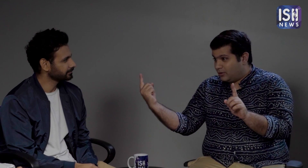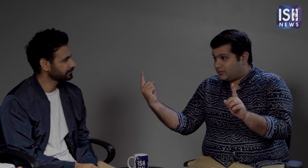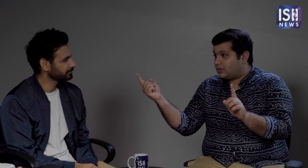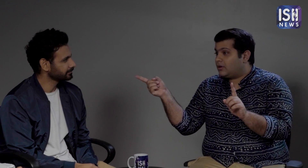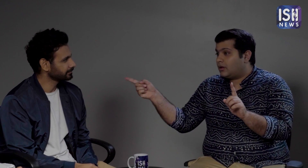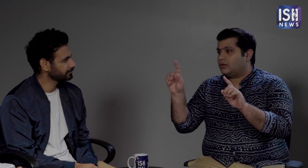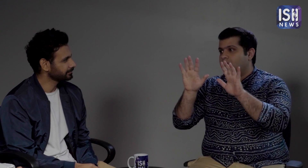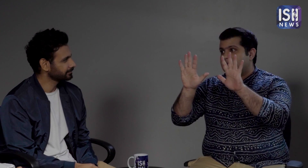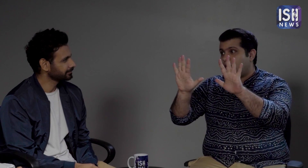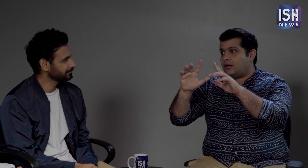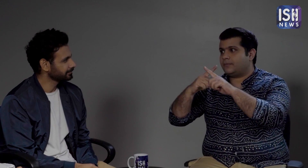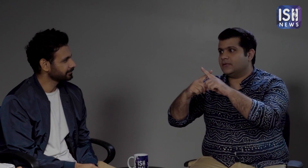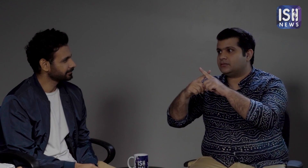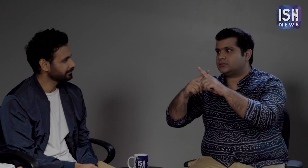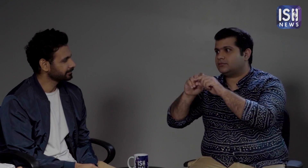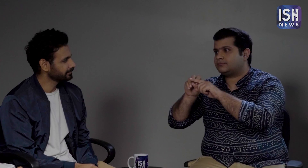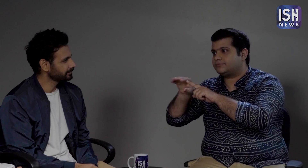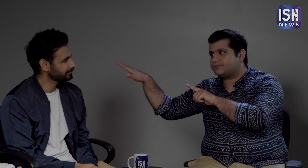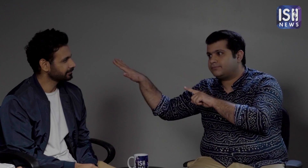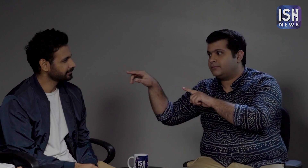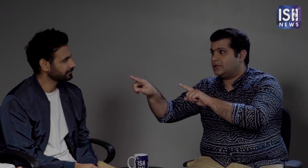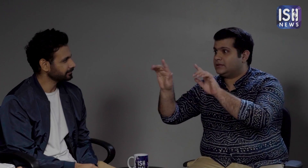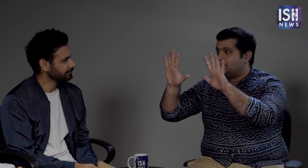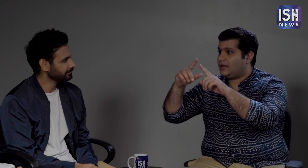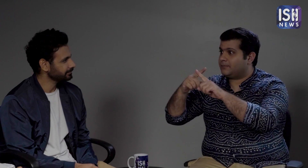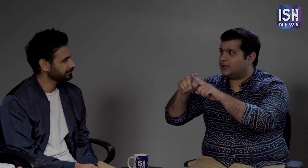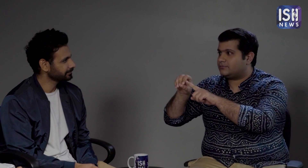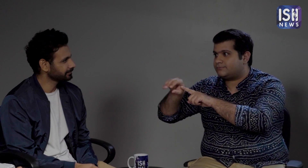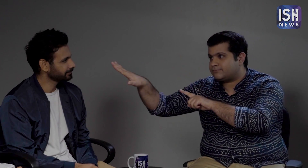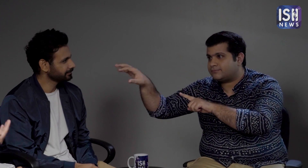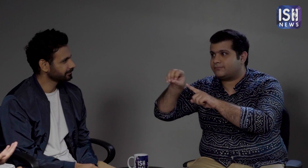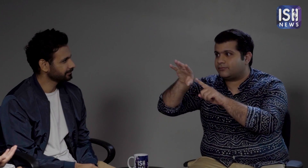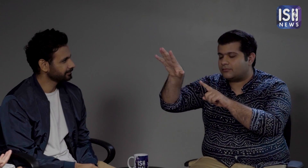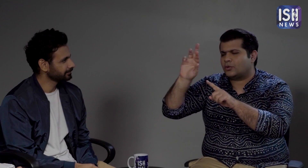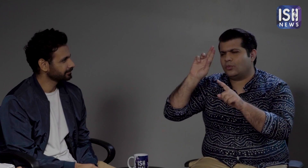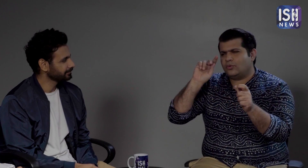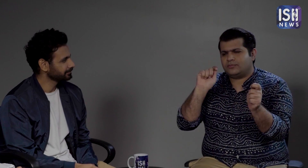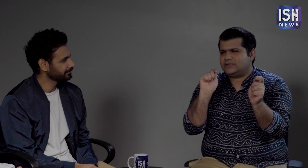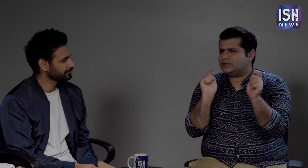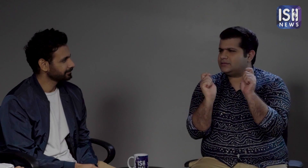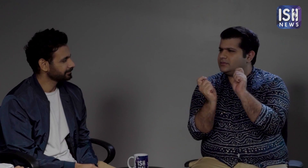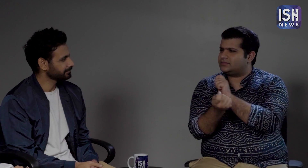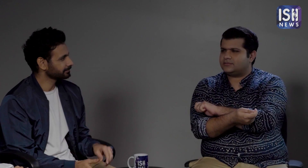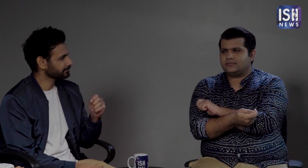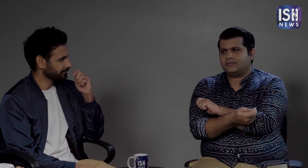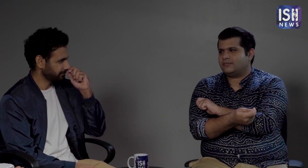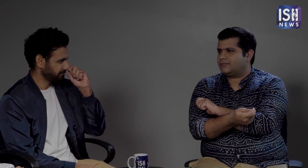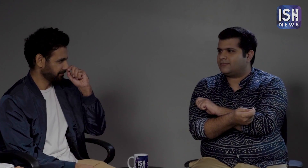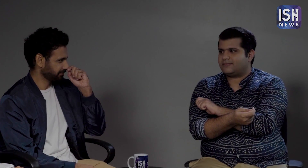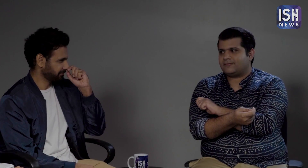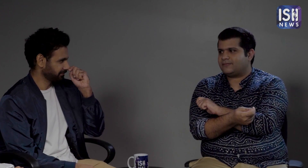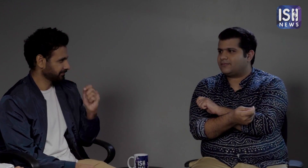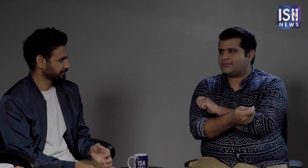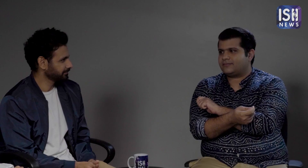मतलब आप जैसे अभी डेफ कम्युनिटी के बारे में जान रहे हैं, आपसे 10 लोग और सीखेंगे. हर एक जन से डेफ